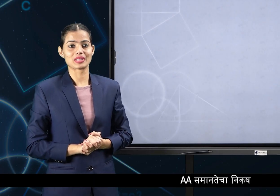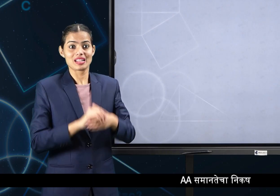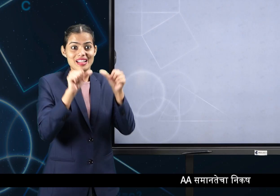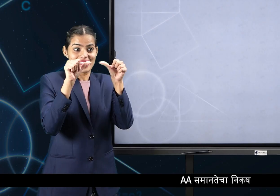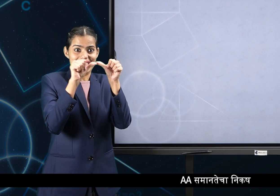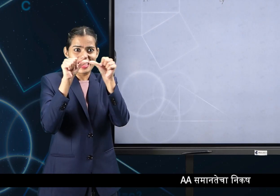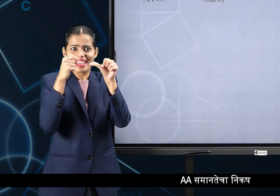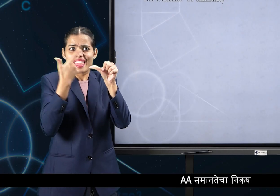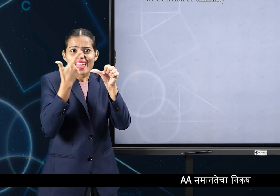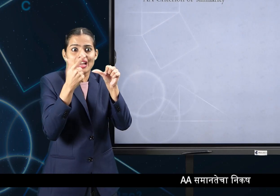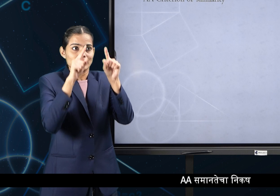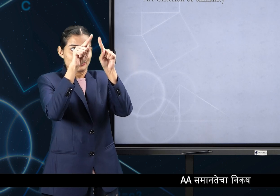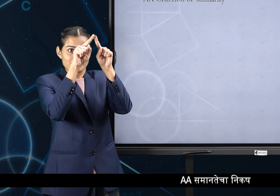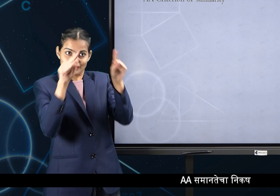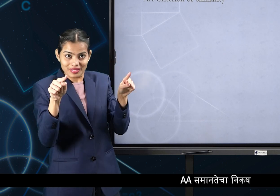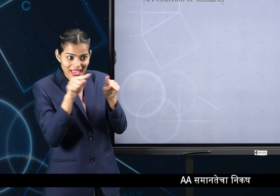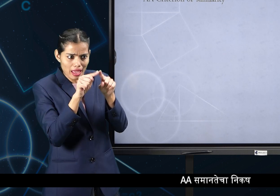AA समानतेचे निकष.